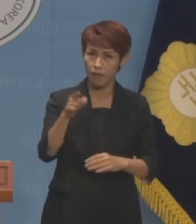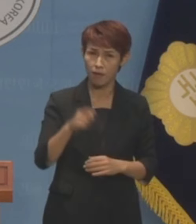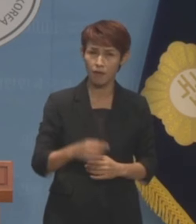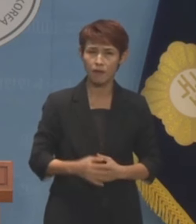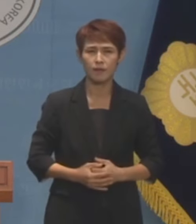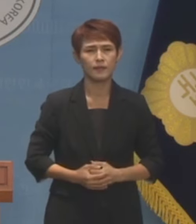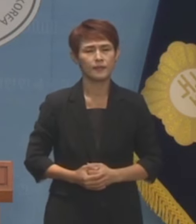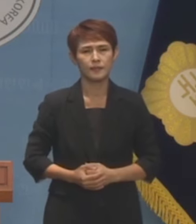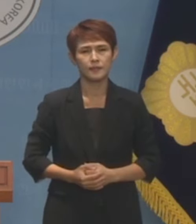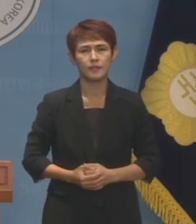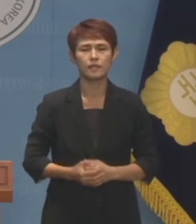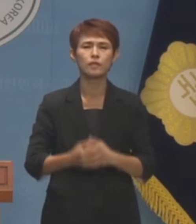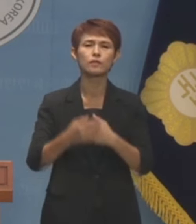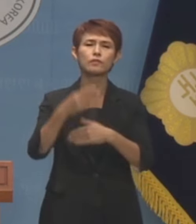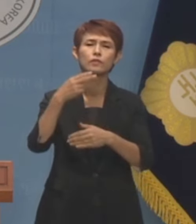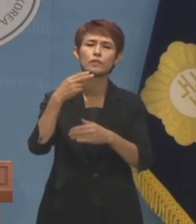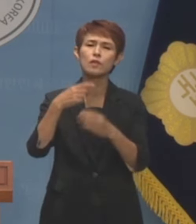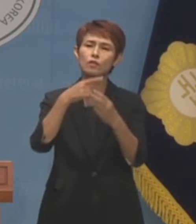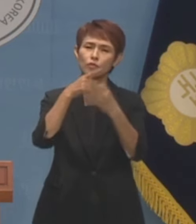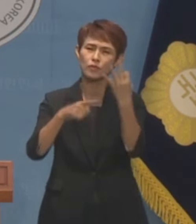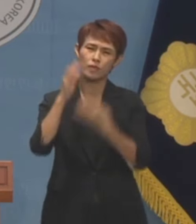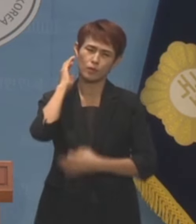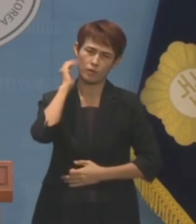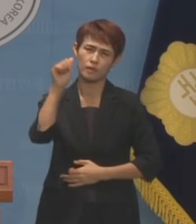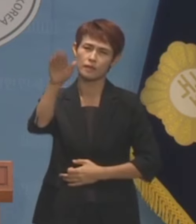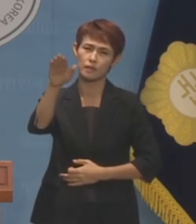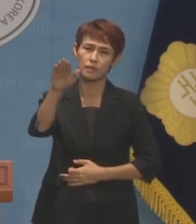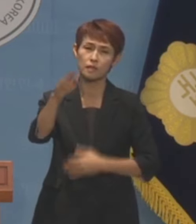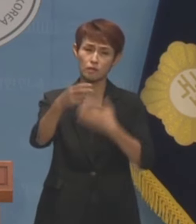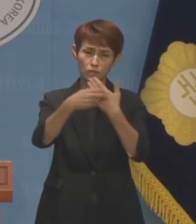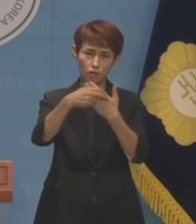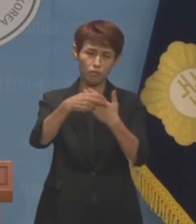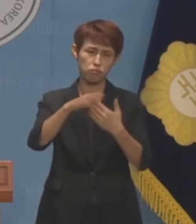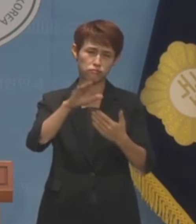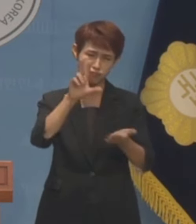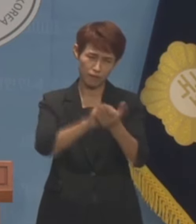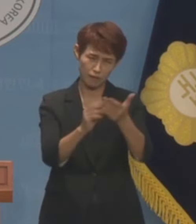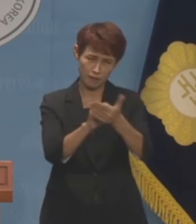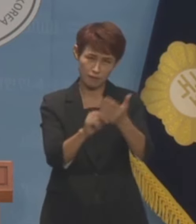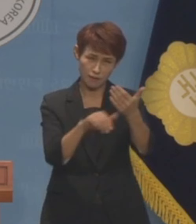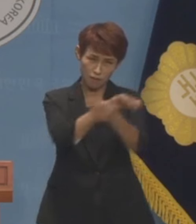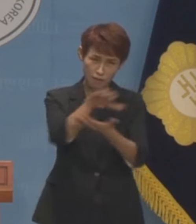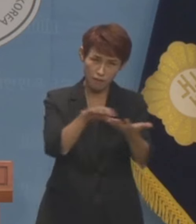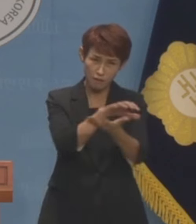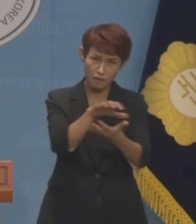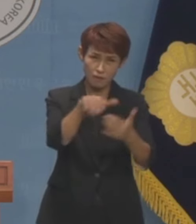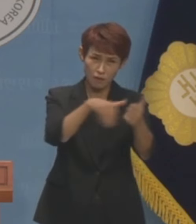것입니까 윤성열 대통령은 제발 의료 붕괴 현실을 직시하고